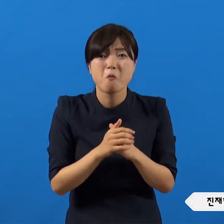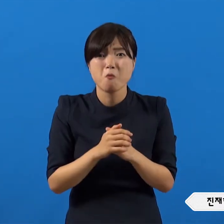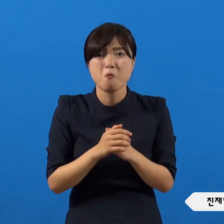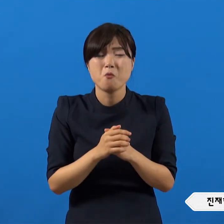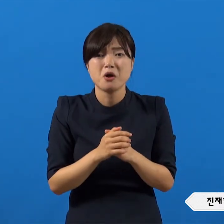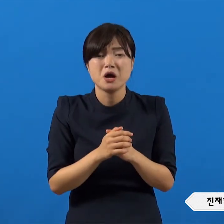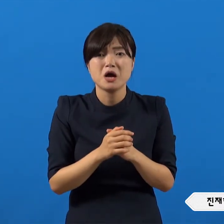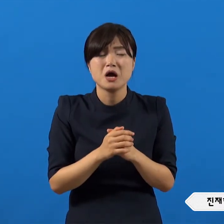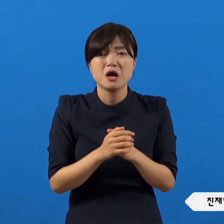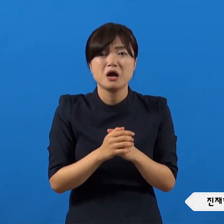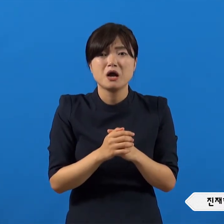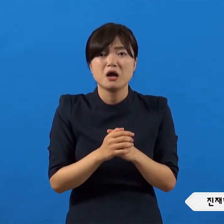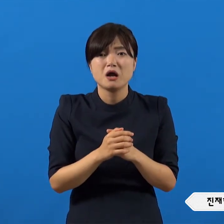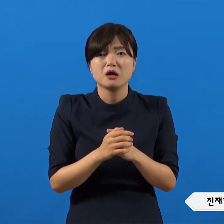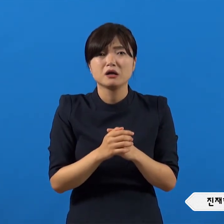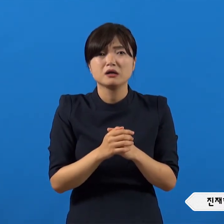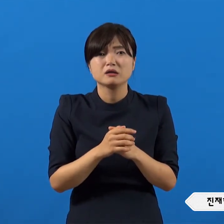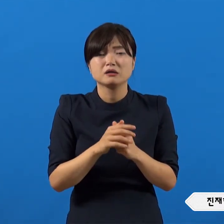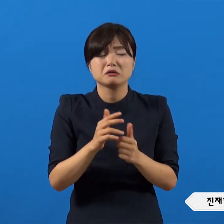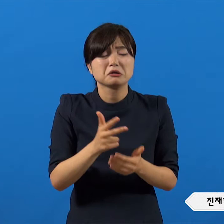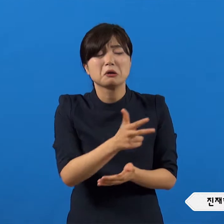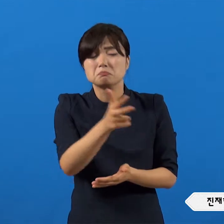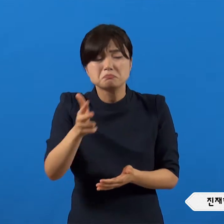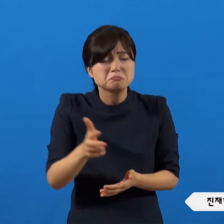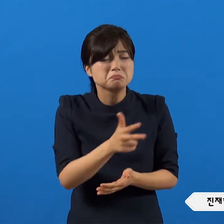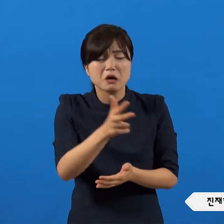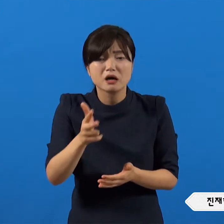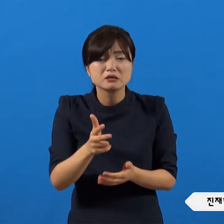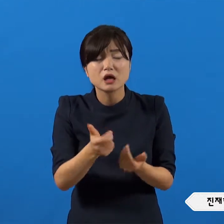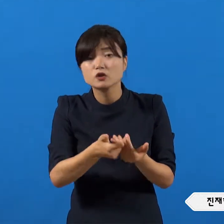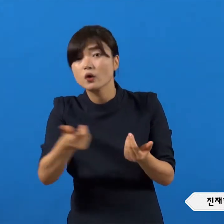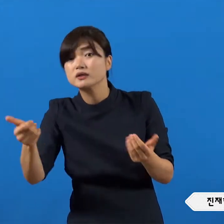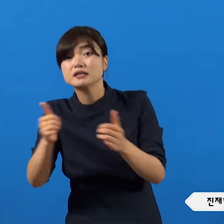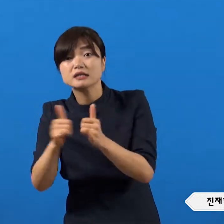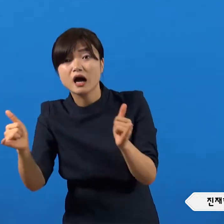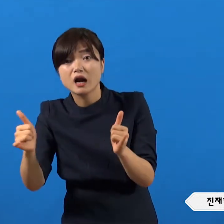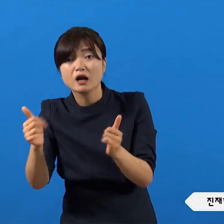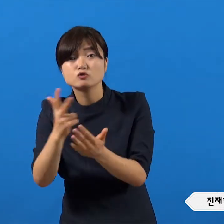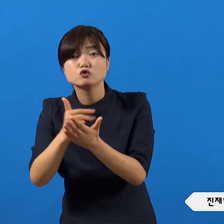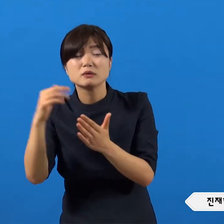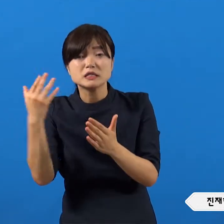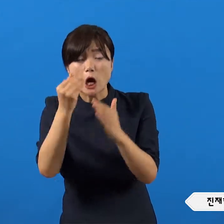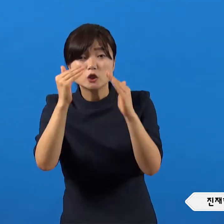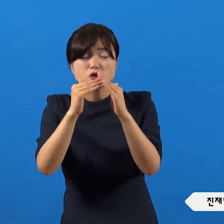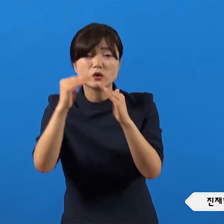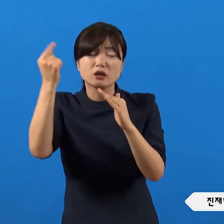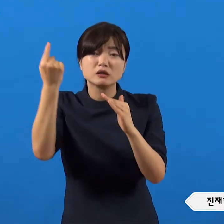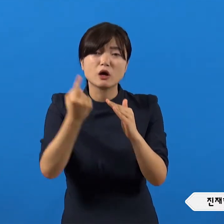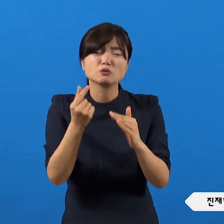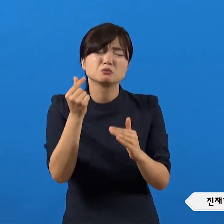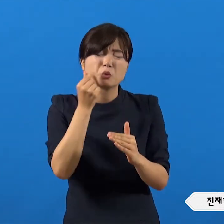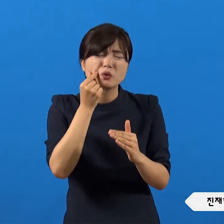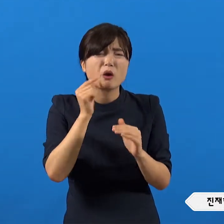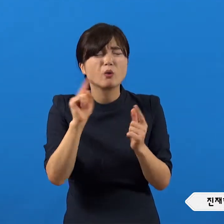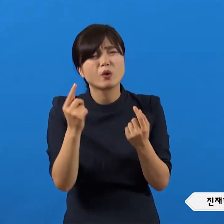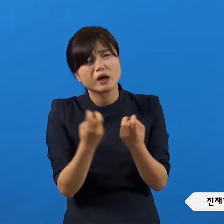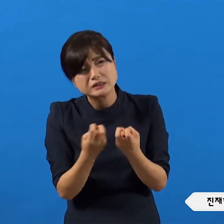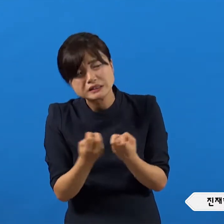그렇게 돌다가 떠난 그 사람이 다시 주의 전에 나오지 않으면 어떡하나.